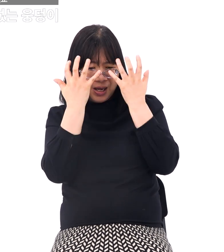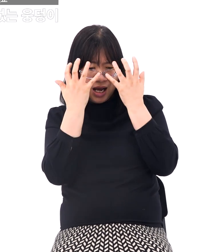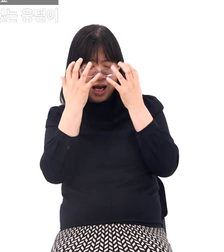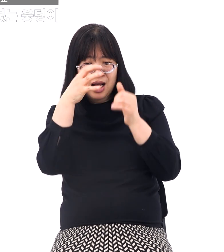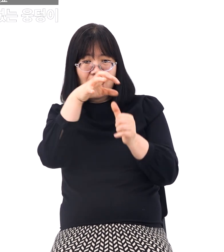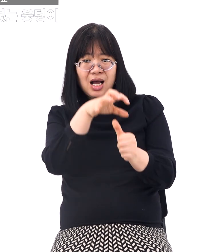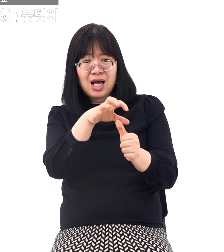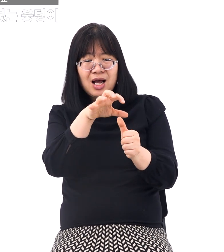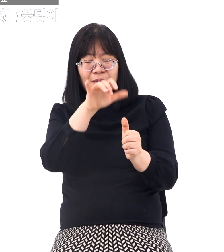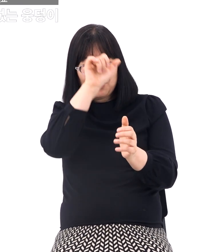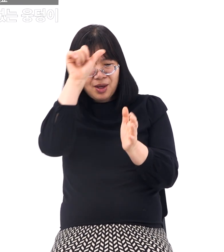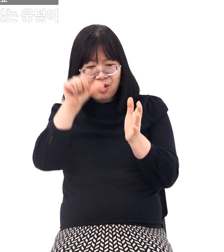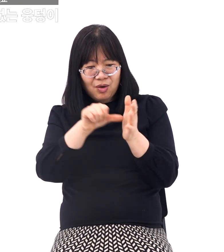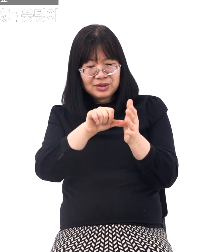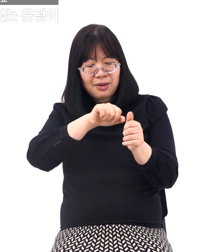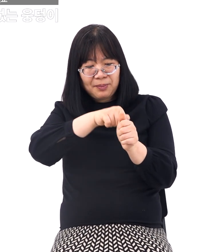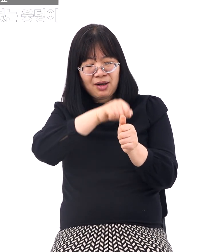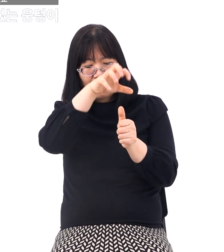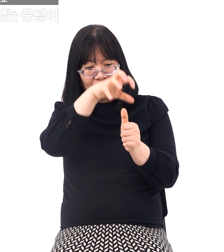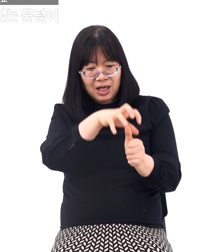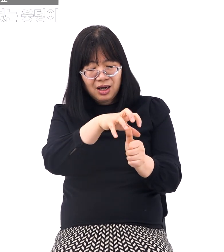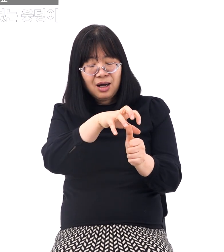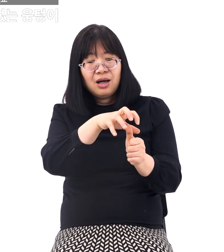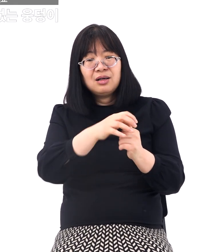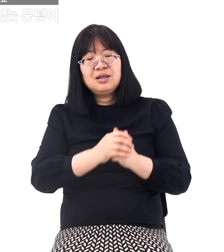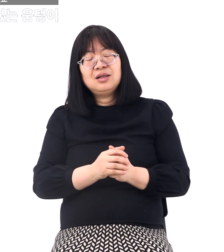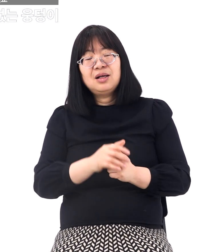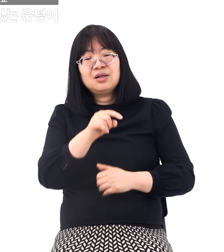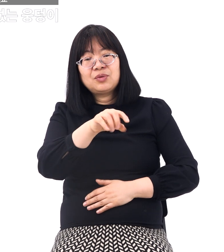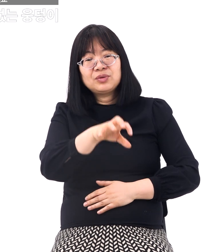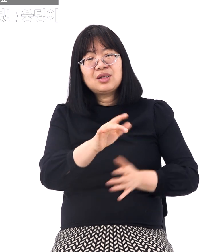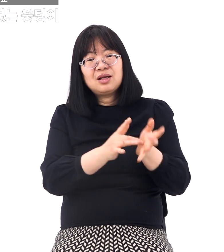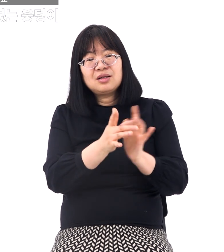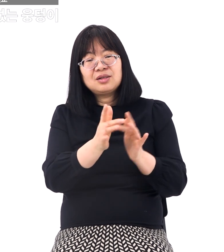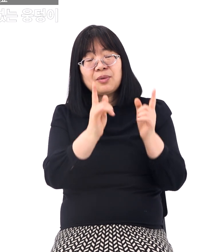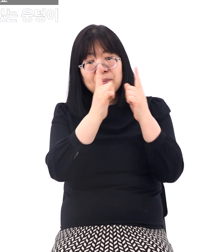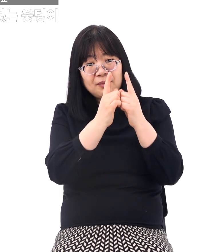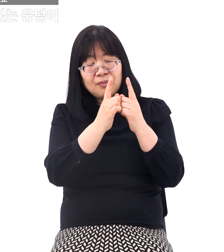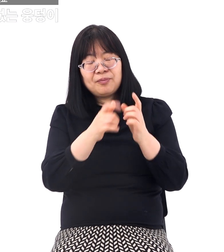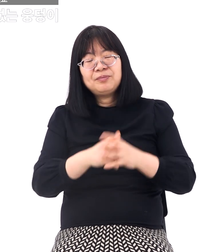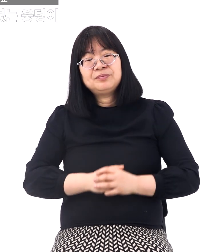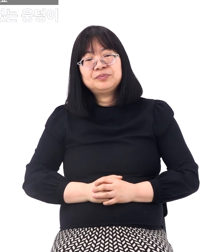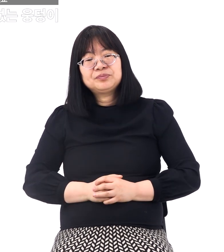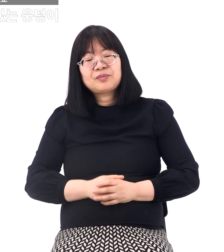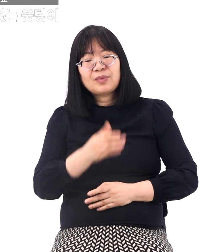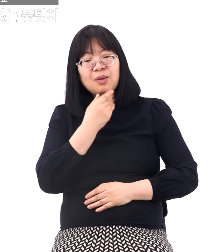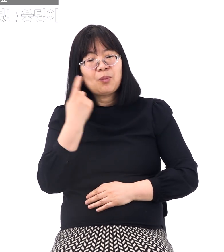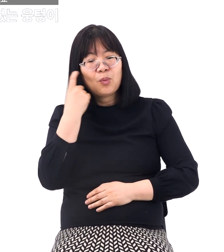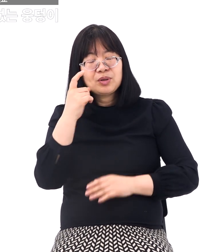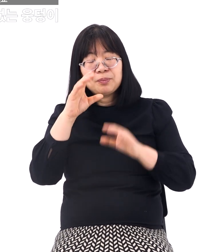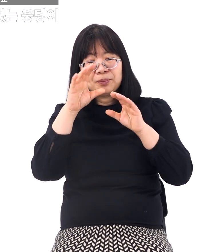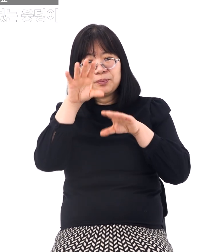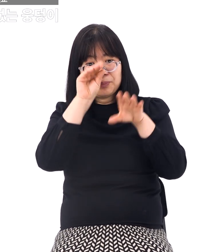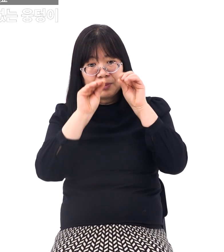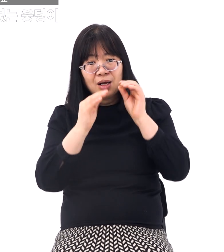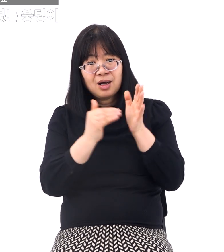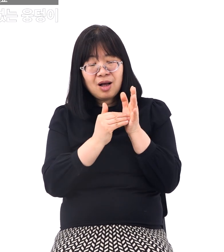이제 종신형을 살고 있는 가운데 거기서 예수를 만나고 복음을